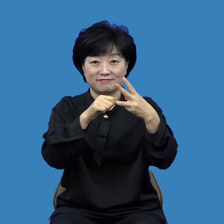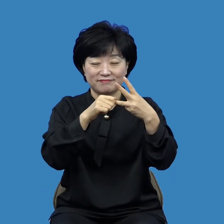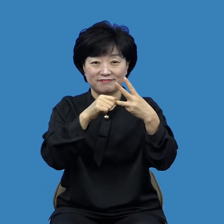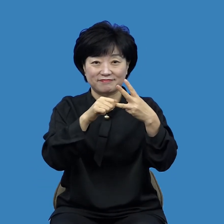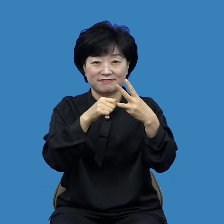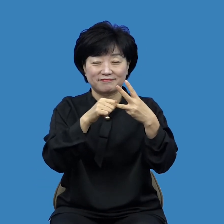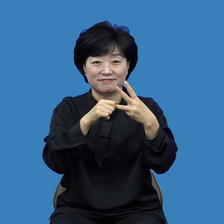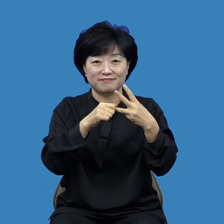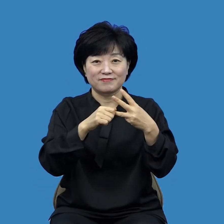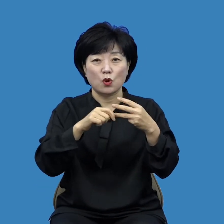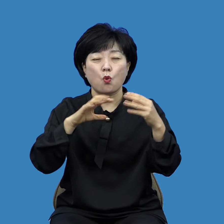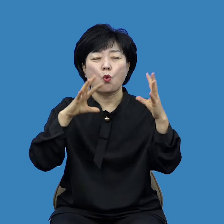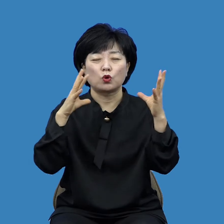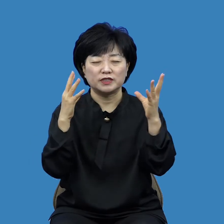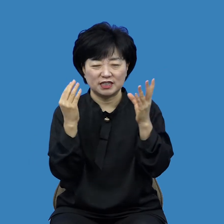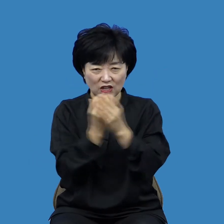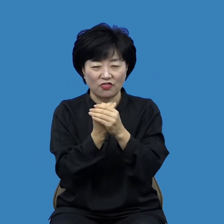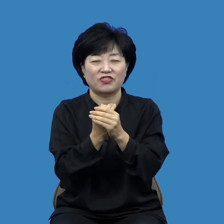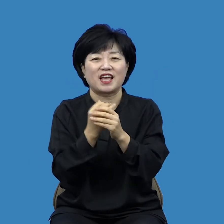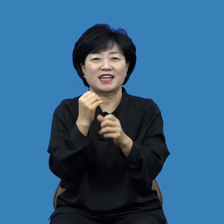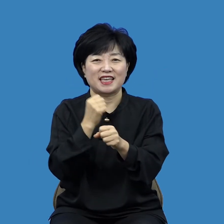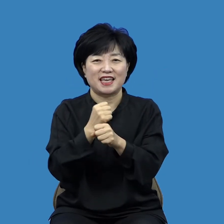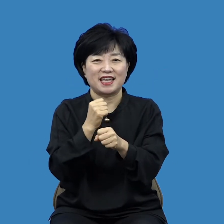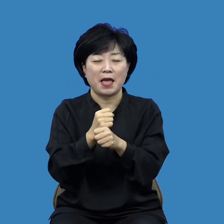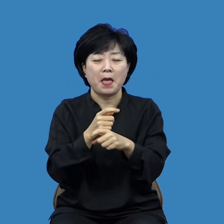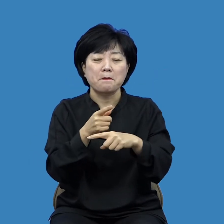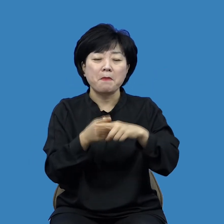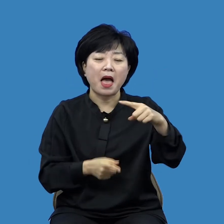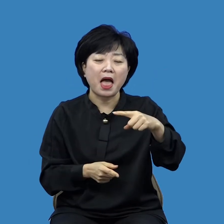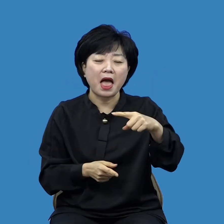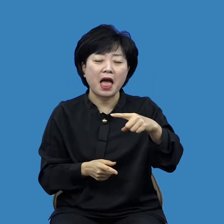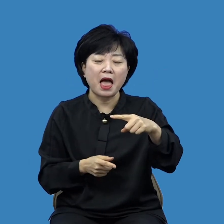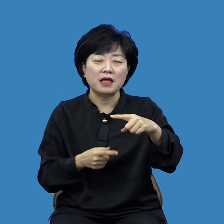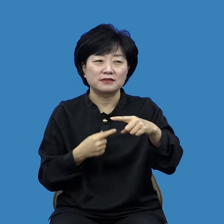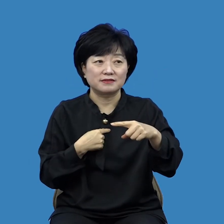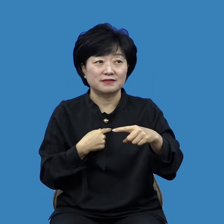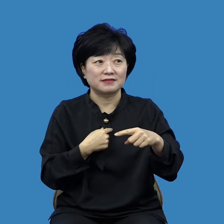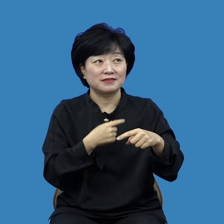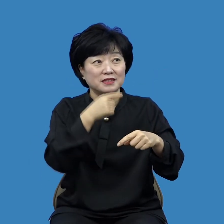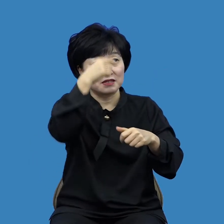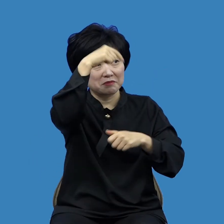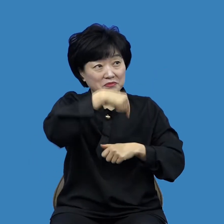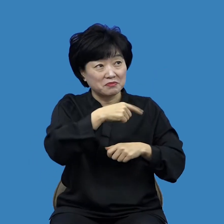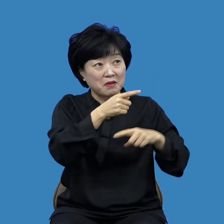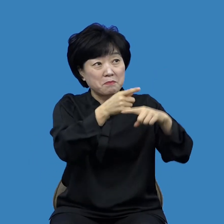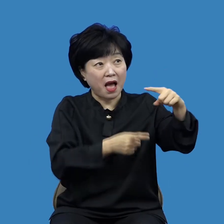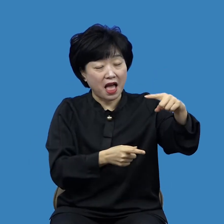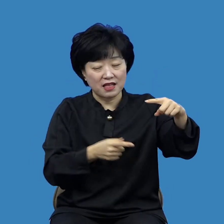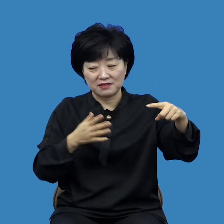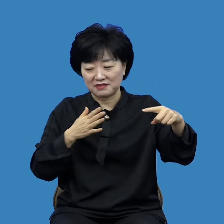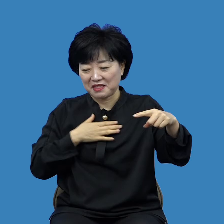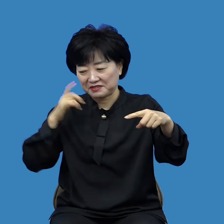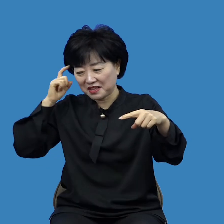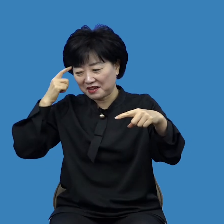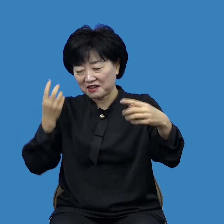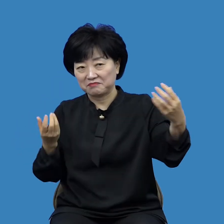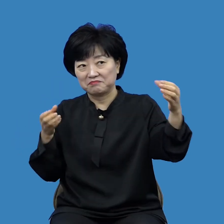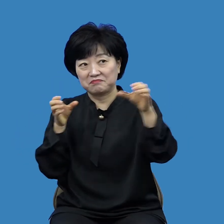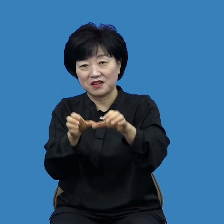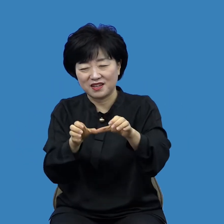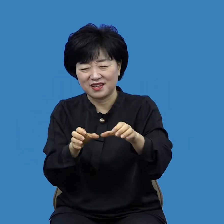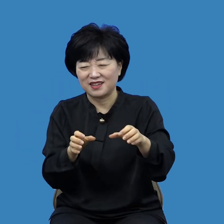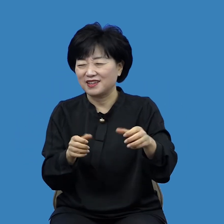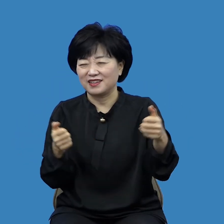순종을 어떻게 해야 돼요? 온전하게 해야 돼요. 반만 하고 반은 내 생각대로 하고, 이런 순종이 아니에요. 이건 순종이 아니란 말이야.